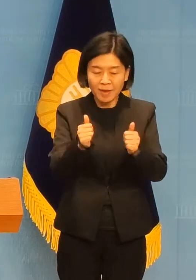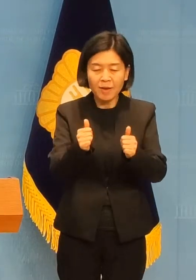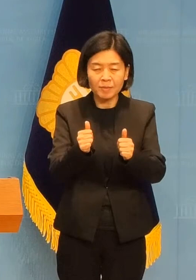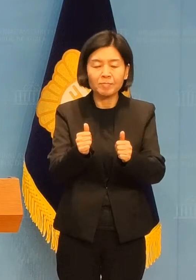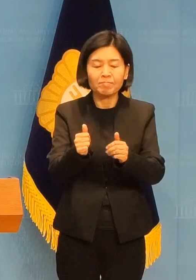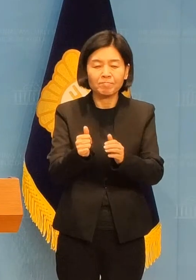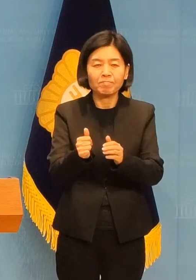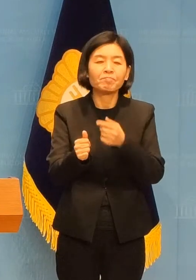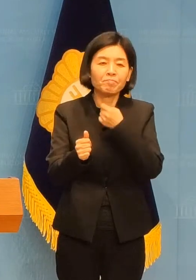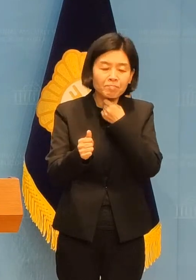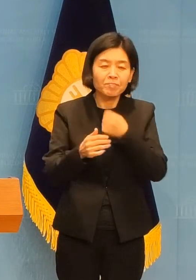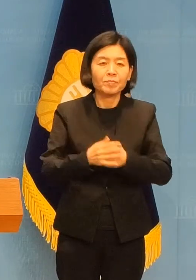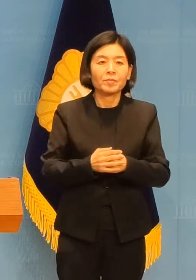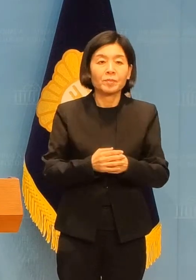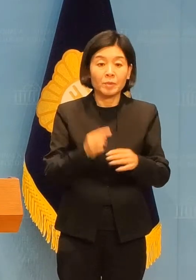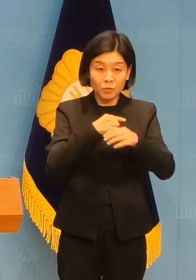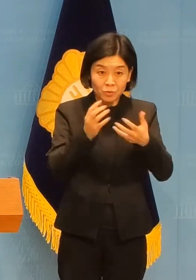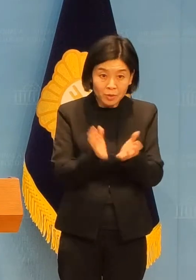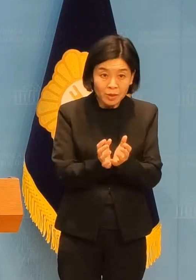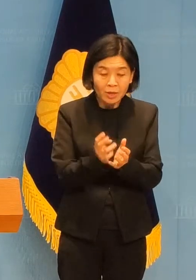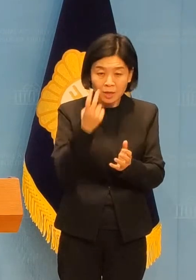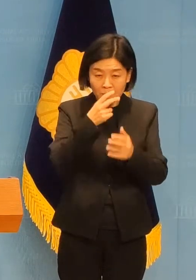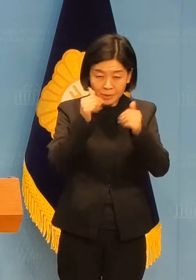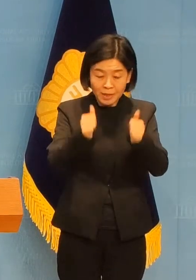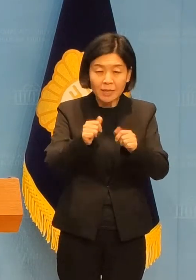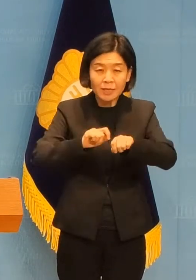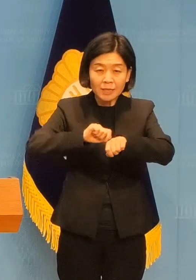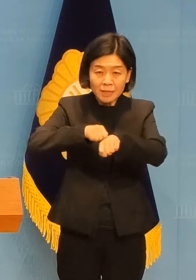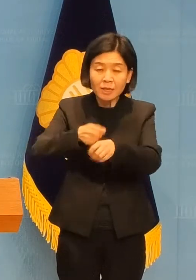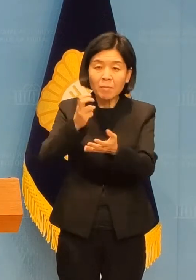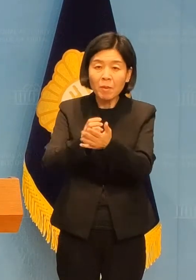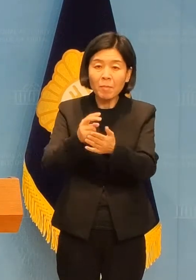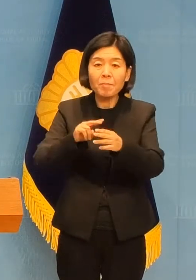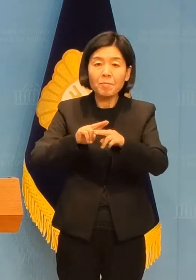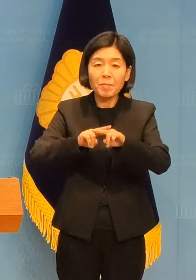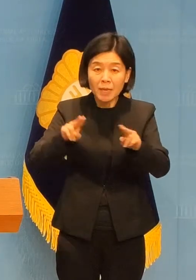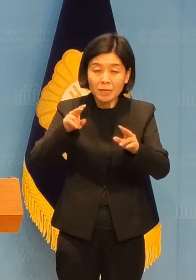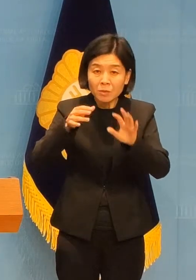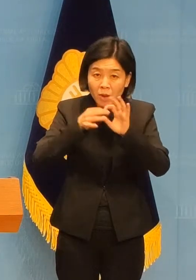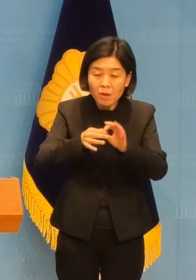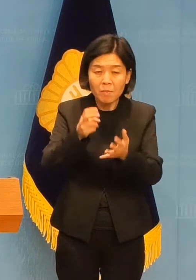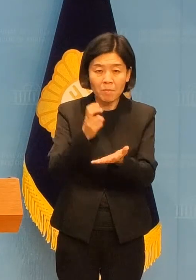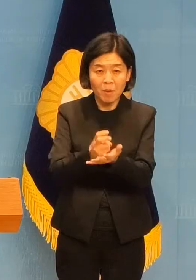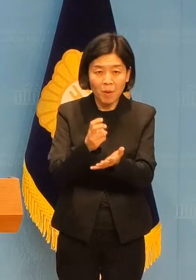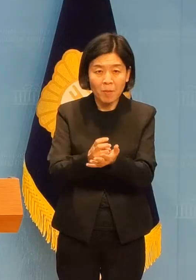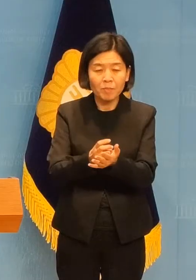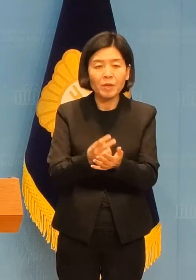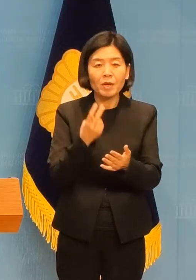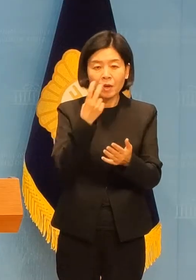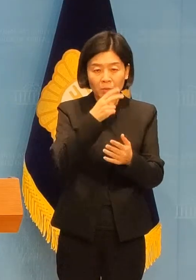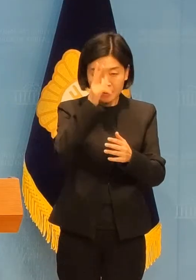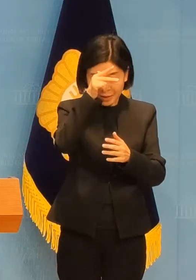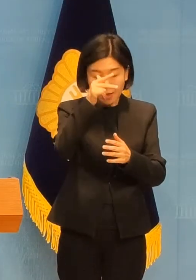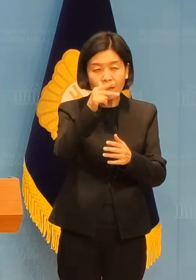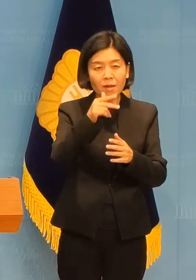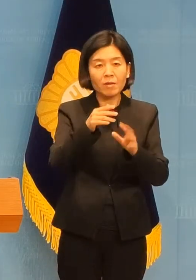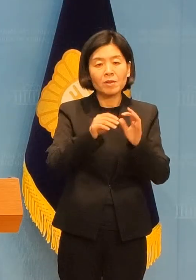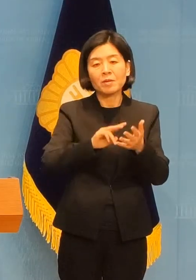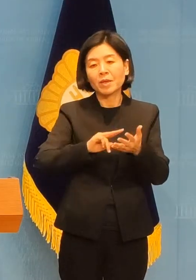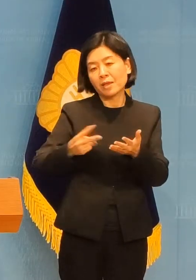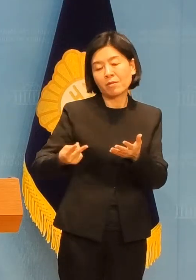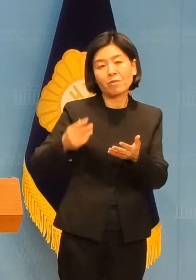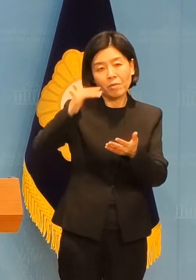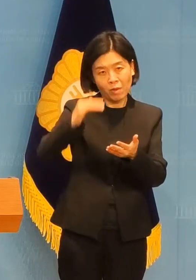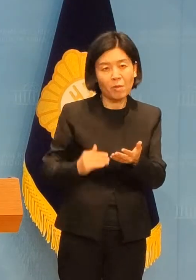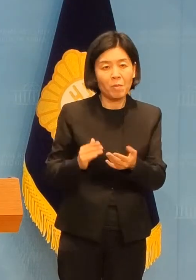더불어민주당은 오늘 검사징계법 폐지 법률안과 검찰청법 일부 개정 법률안을 발의했습니다.